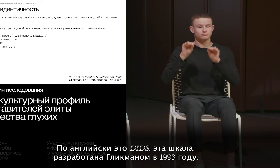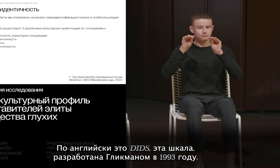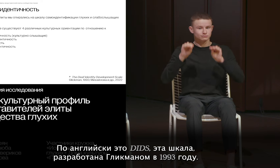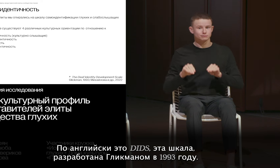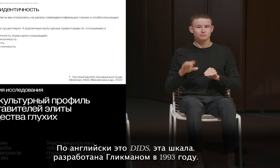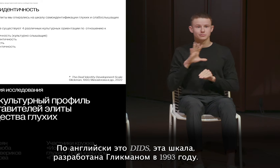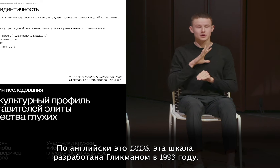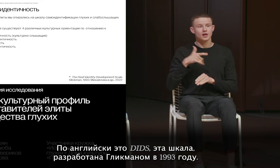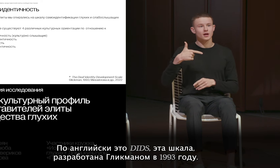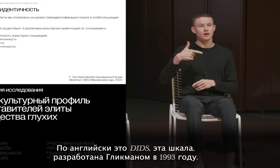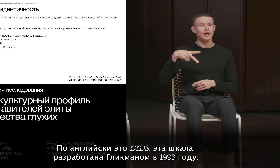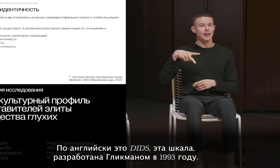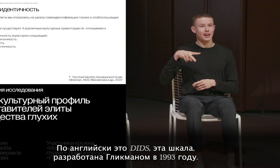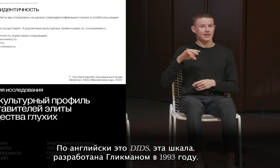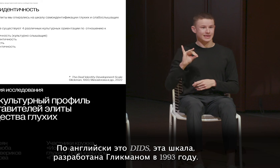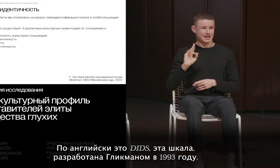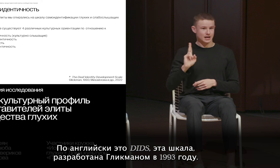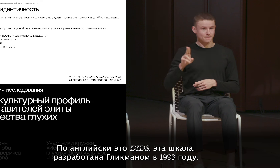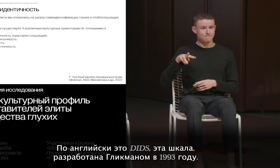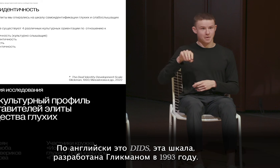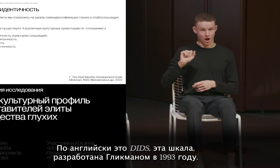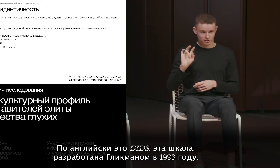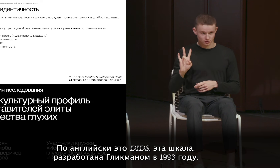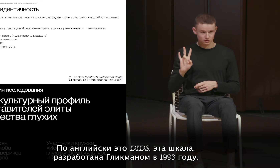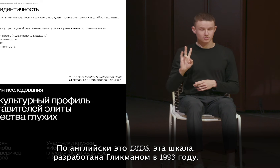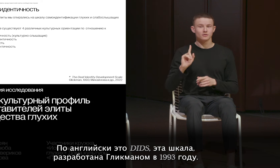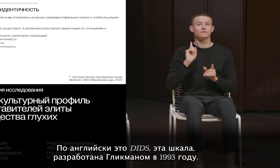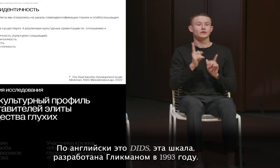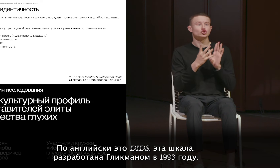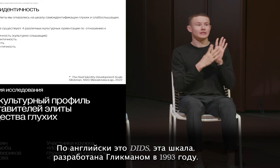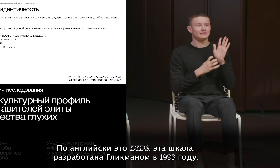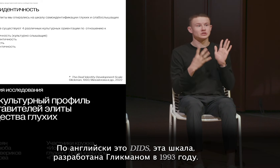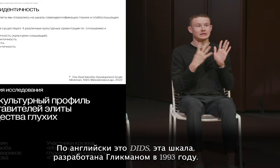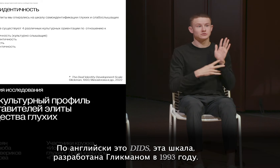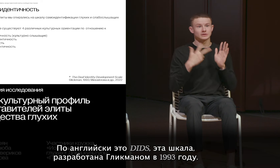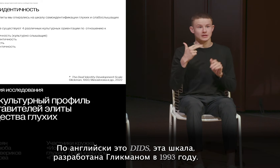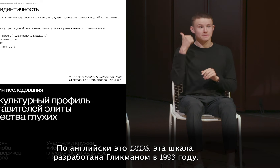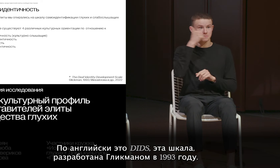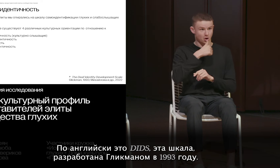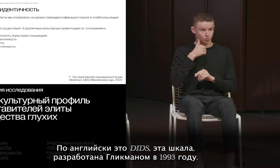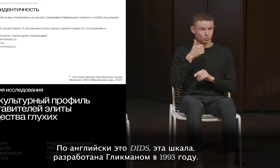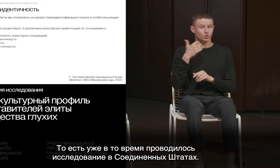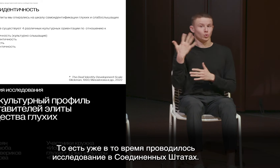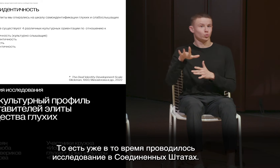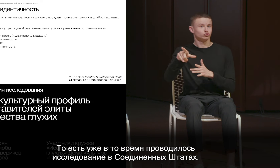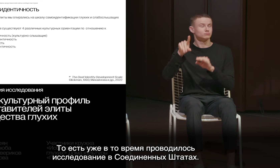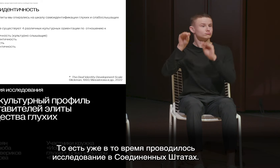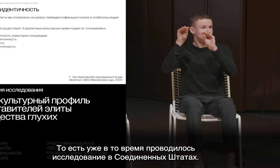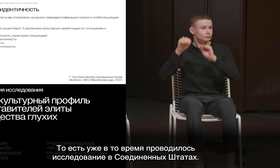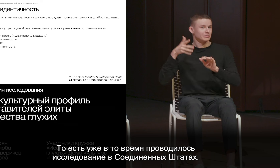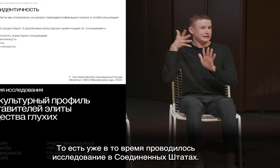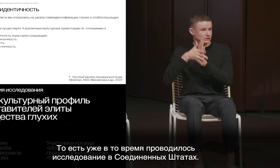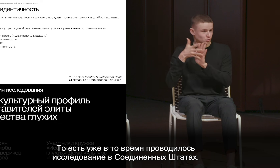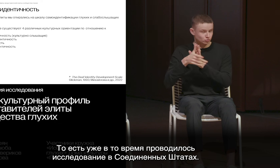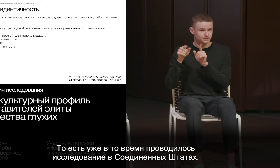это аббревиатура, и составленная Гликманом в 1993 году. И